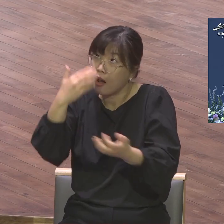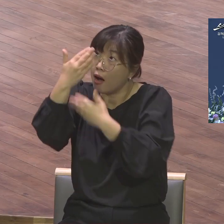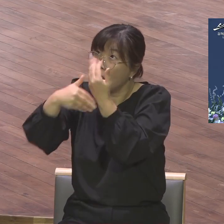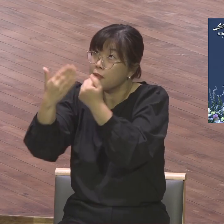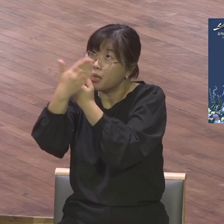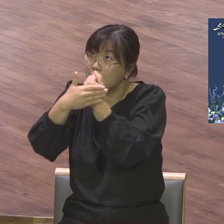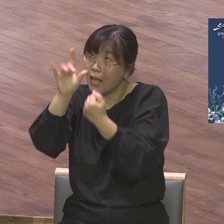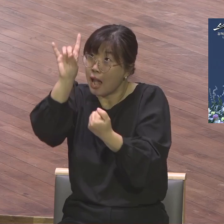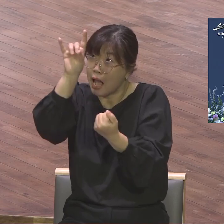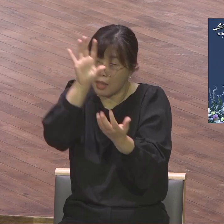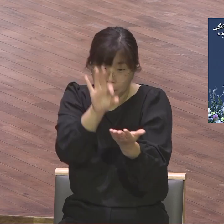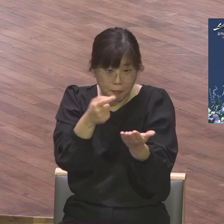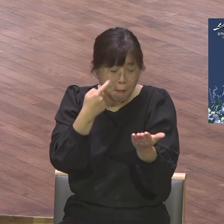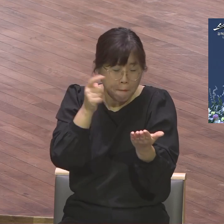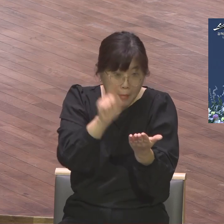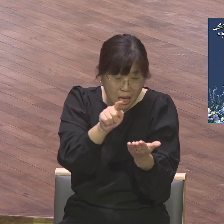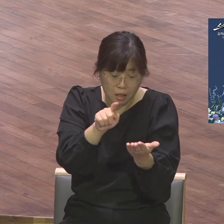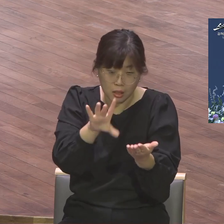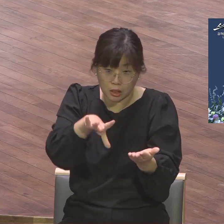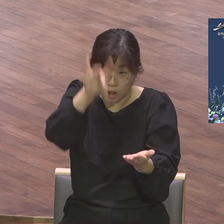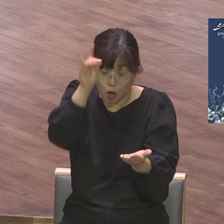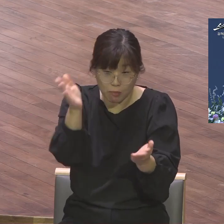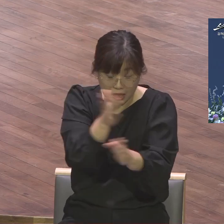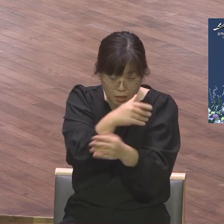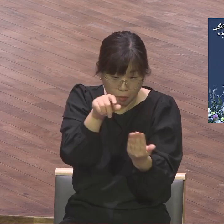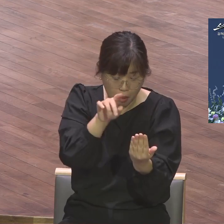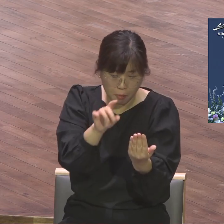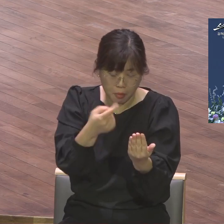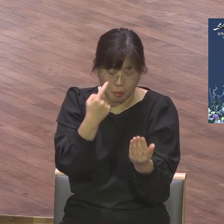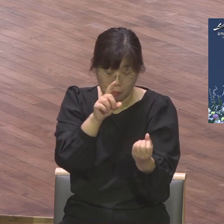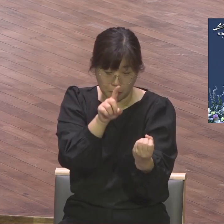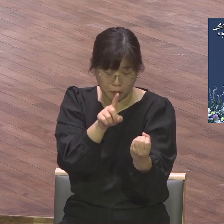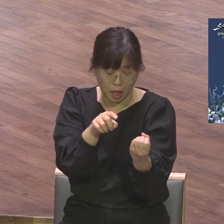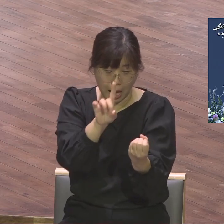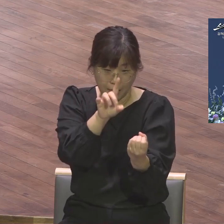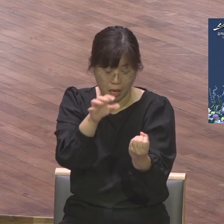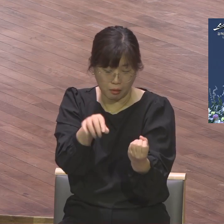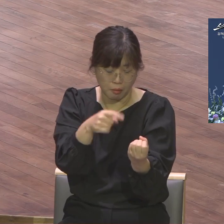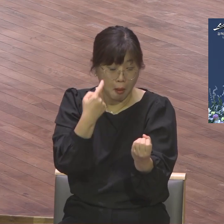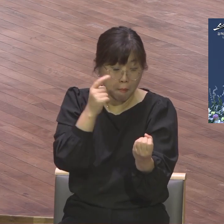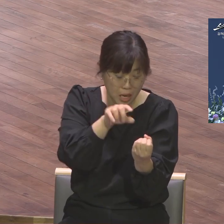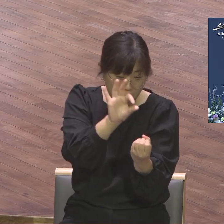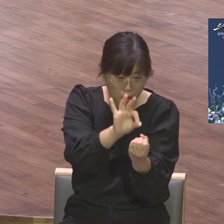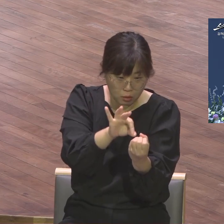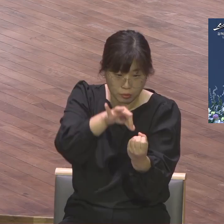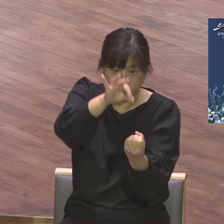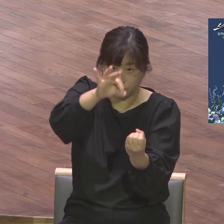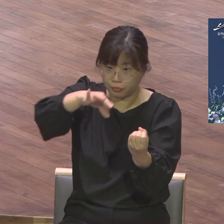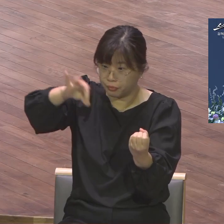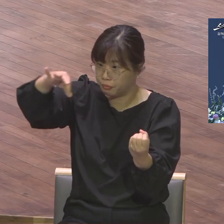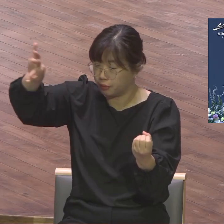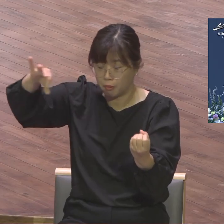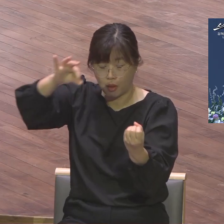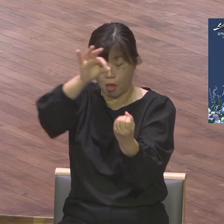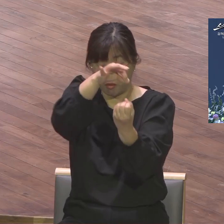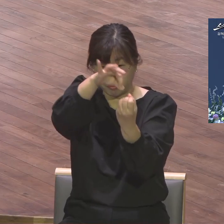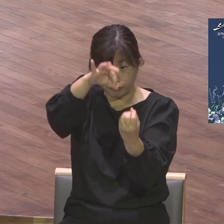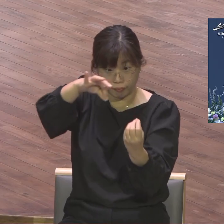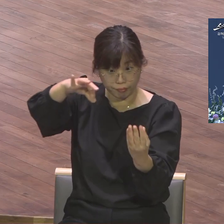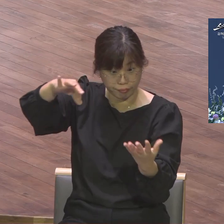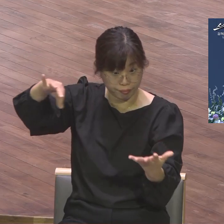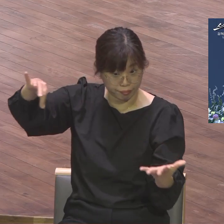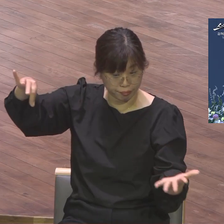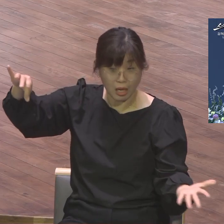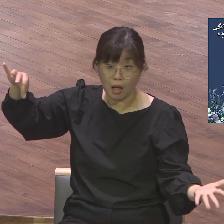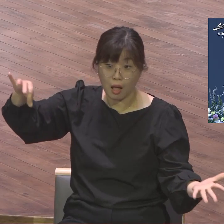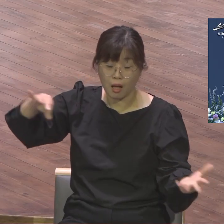되었다. 다 풀리게 되었어요. 성경 말씀 보면요. 이걸요 반복적으로 다양한 믿음의 인물을 통해서